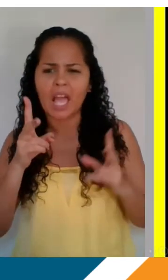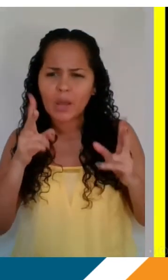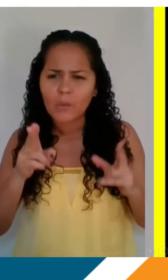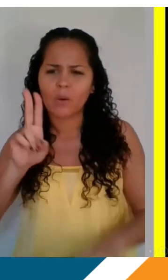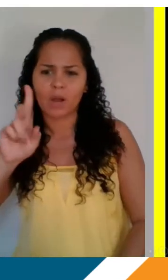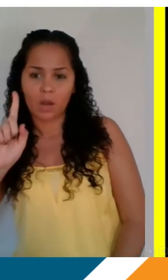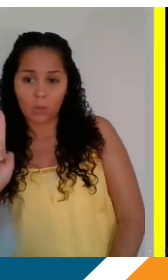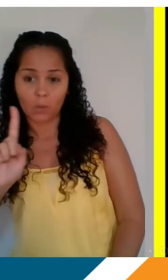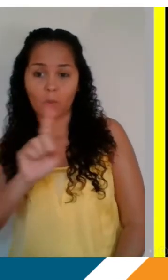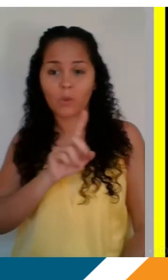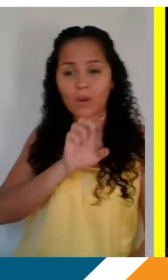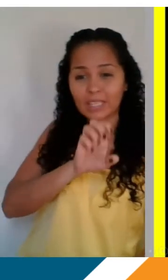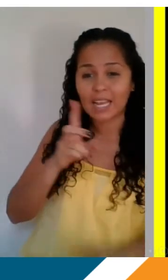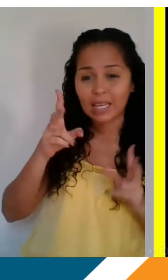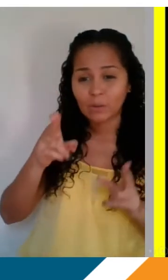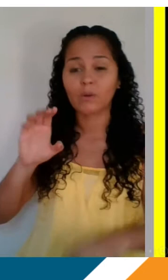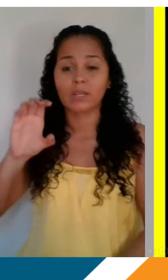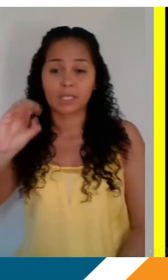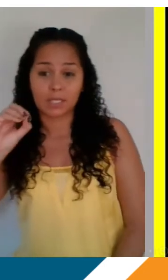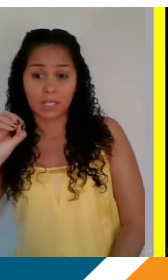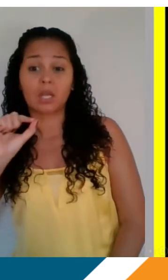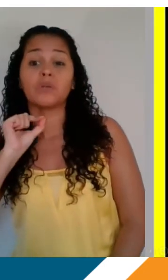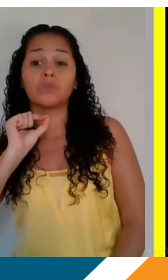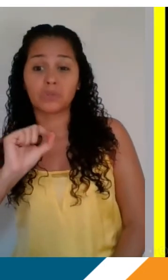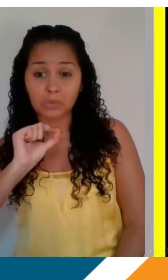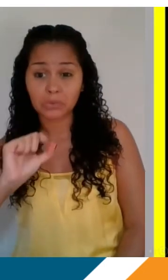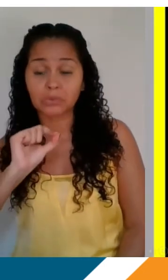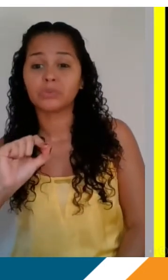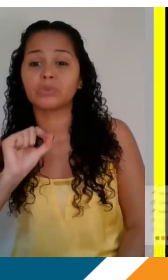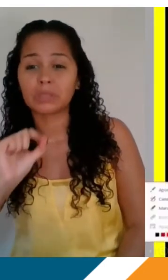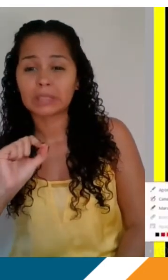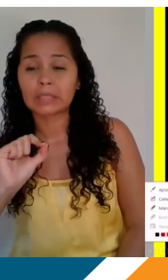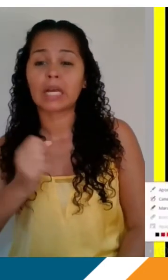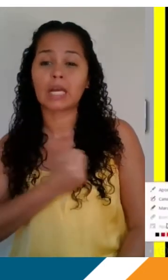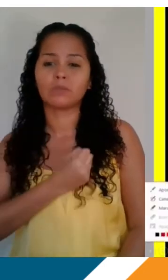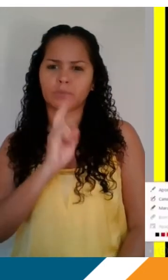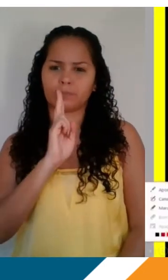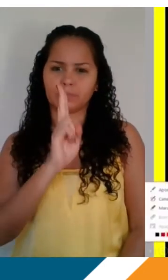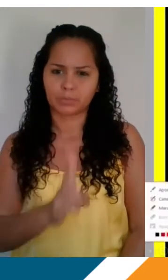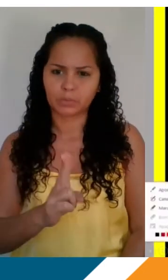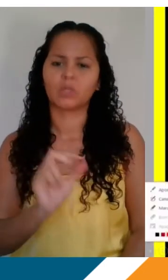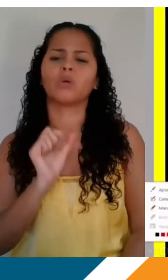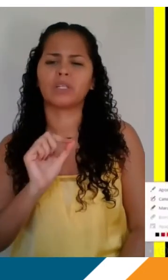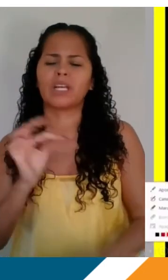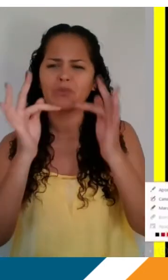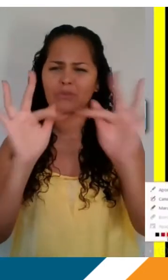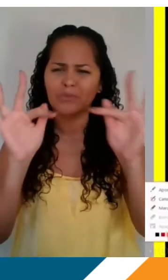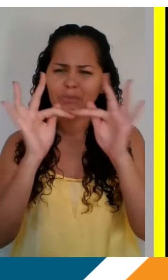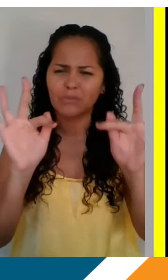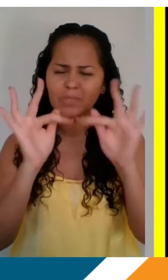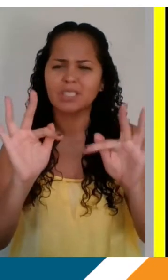e esse Ezinho igual a 0. Isso daqui se chama coeficiente de restituição. Em física, isso daqui